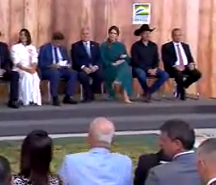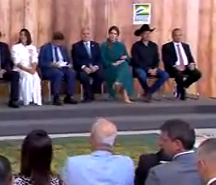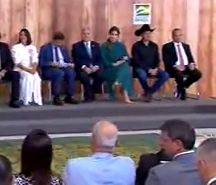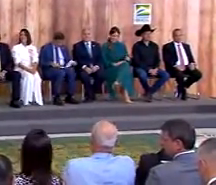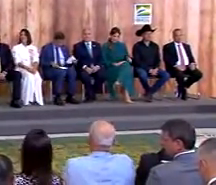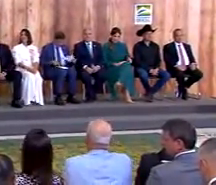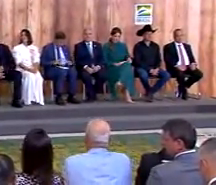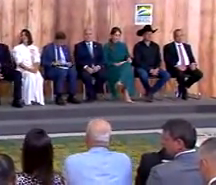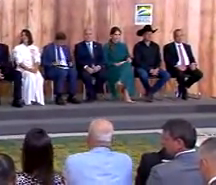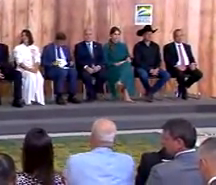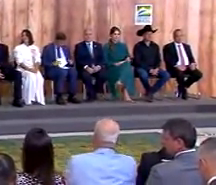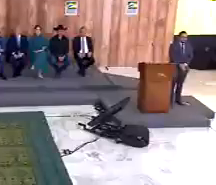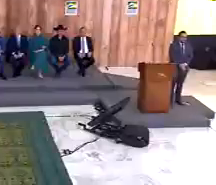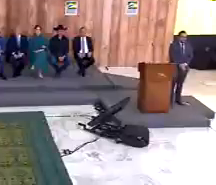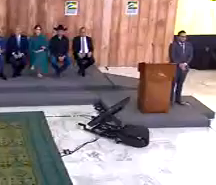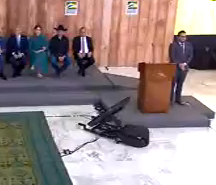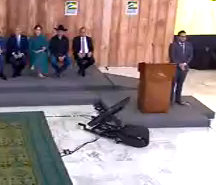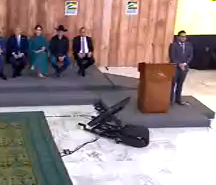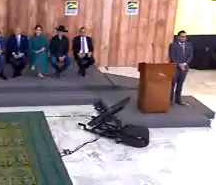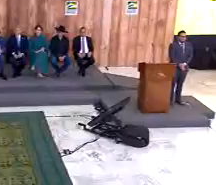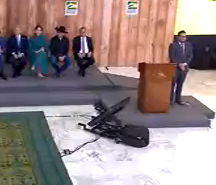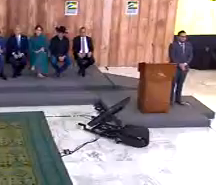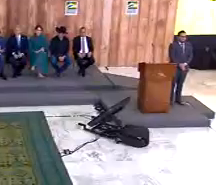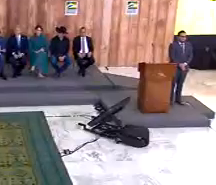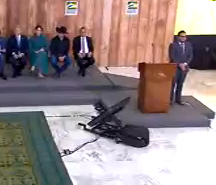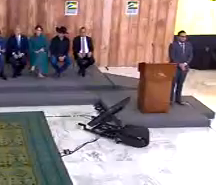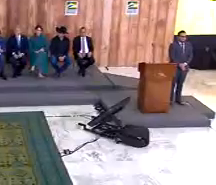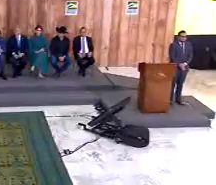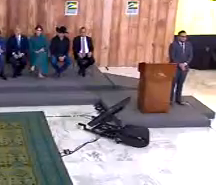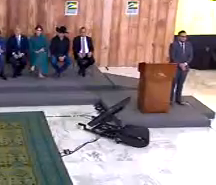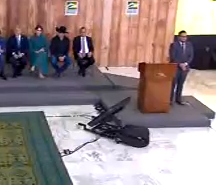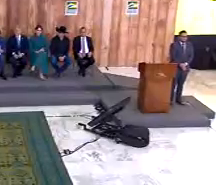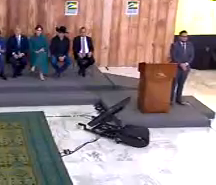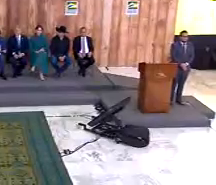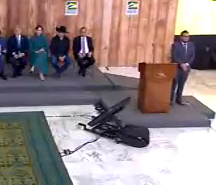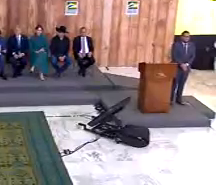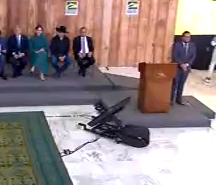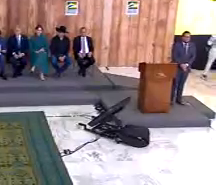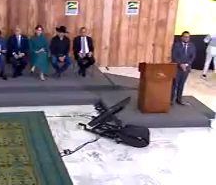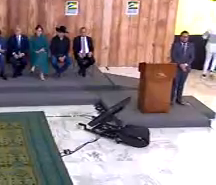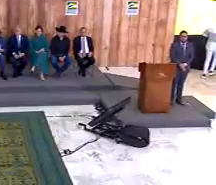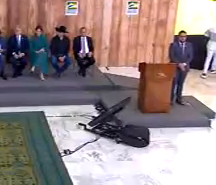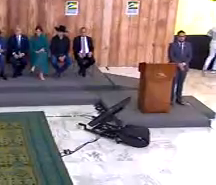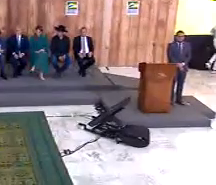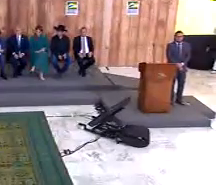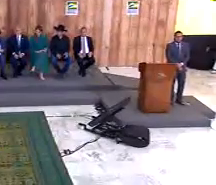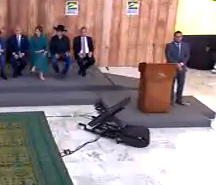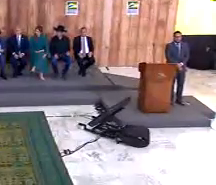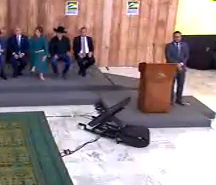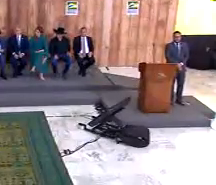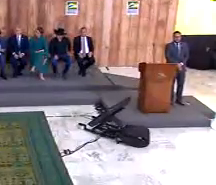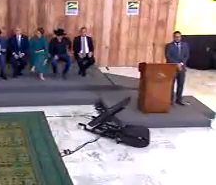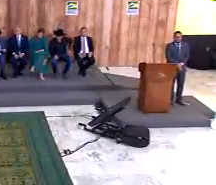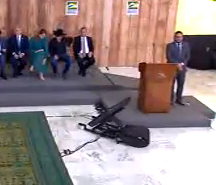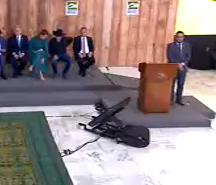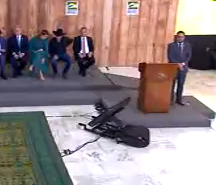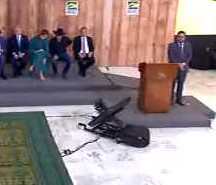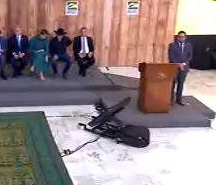E aí E aí E aí